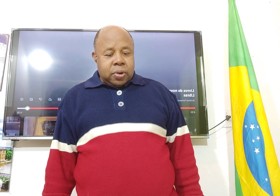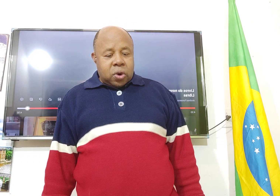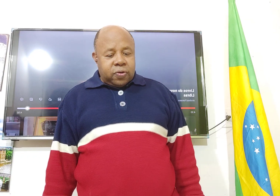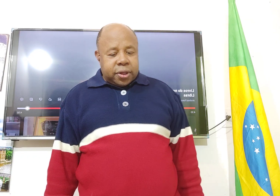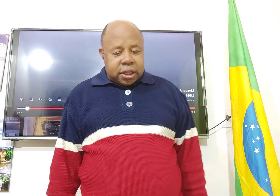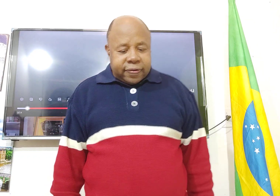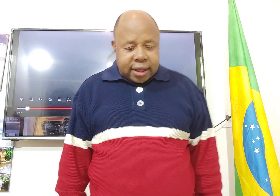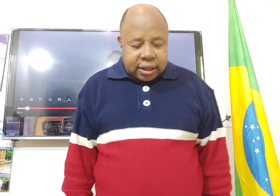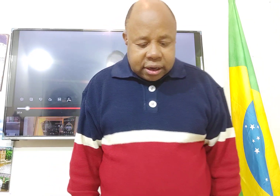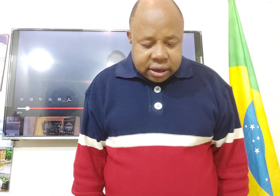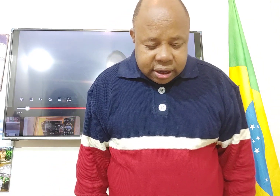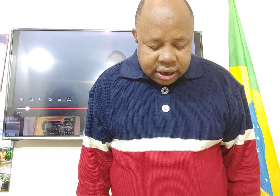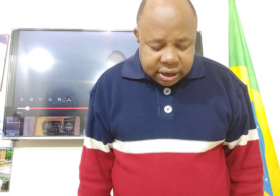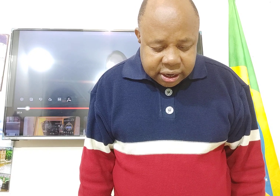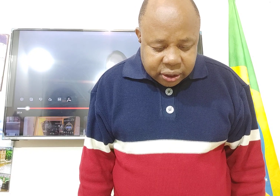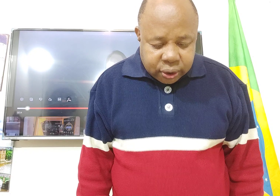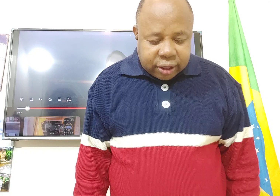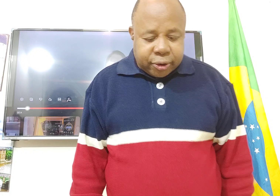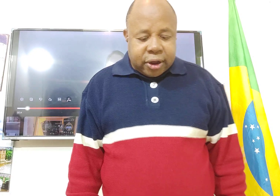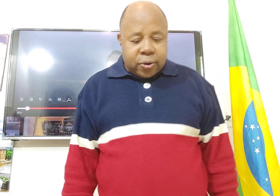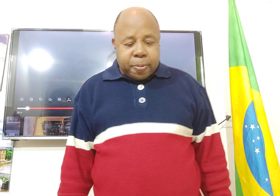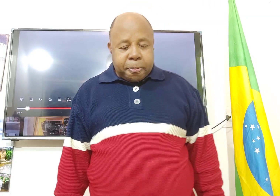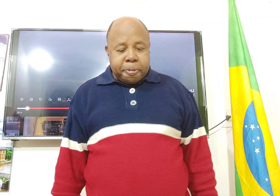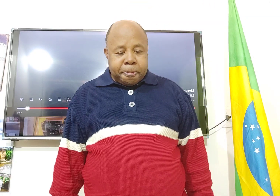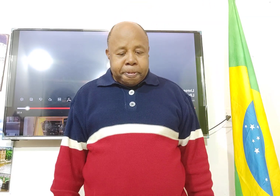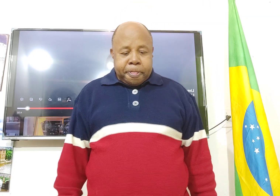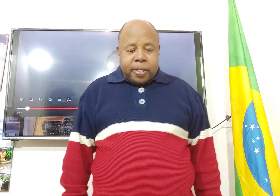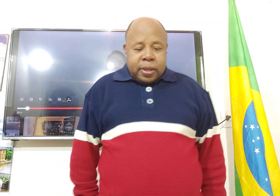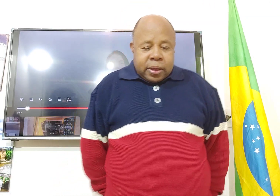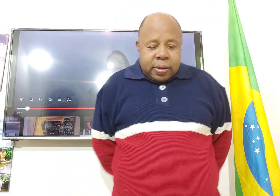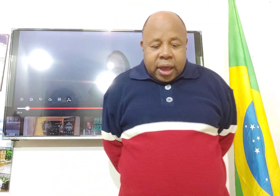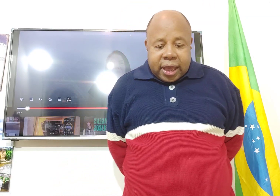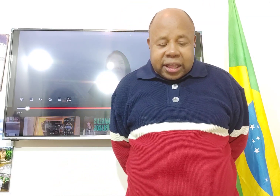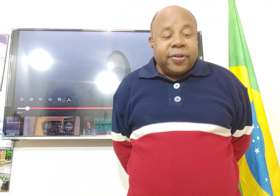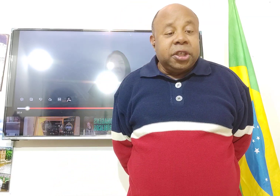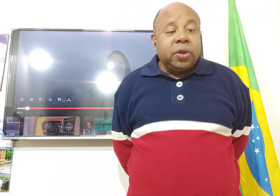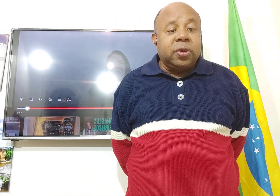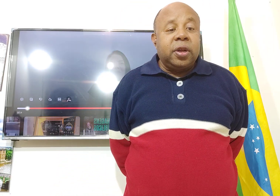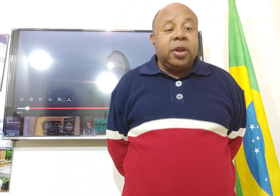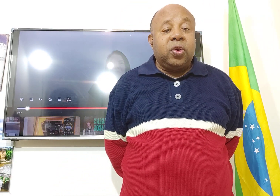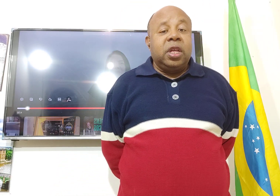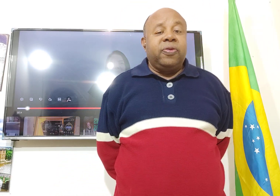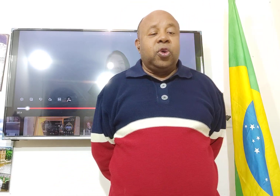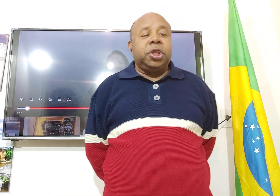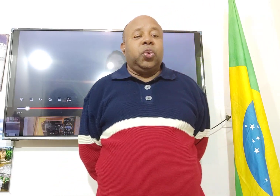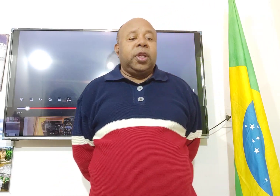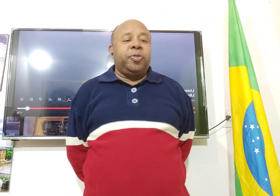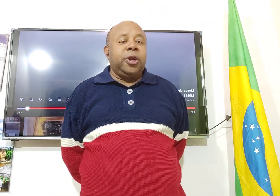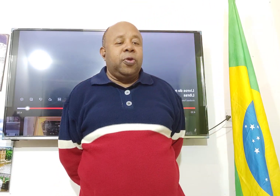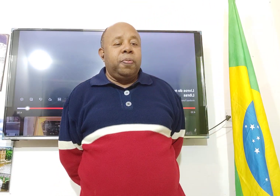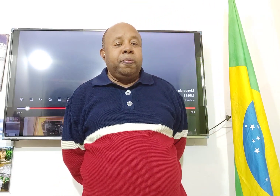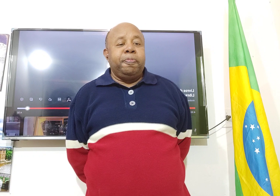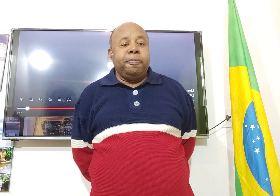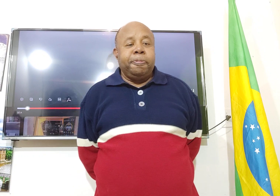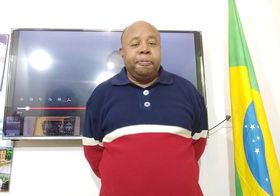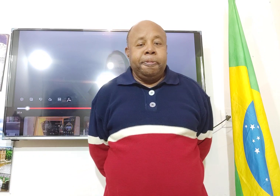Quando você tiver assim, Jesus respondeu? Quem que está falando? Nicodemos falou, Jesus respondeu.